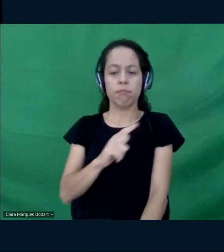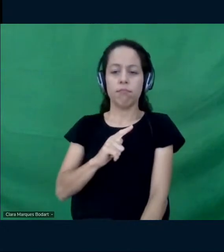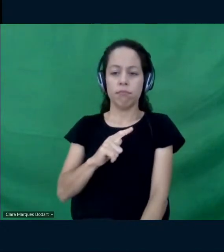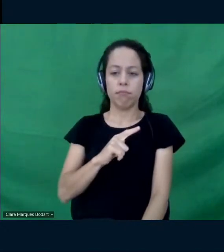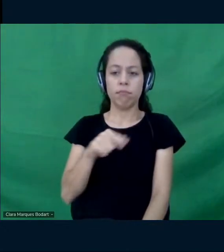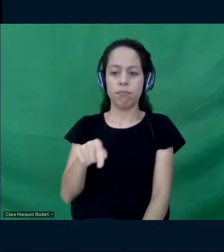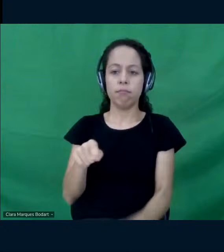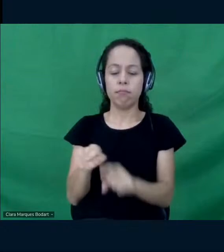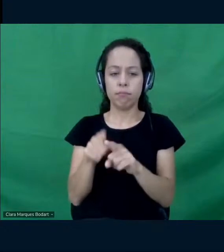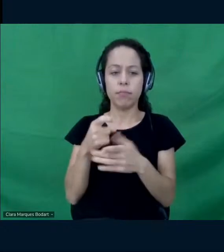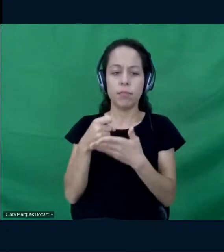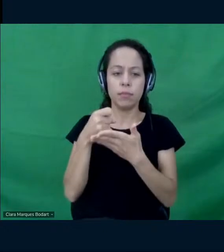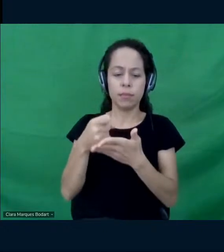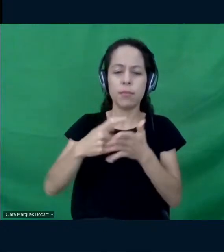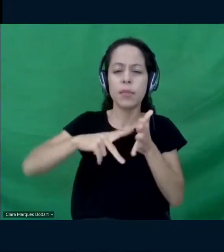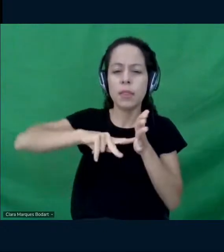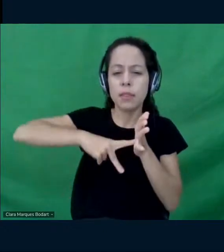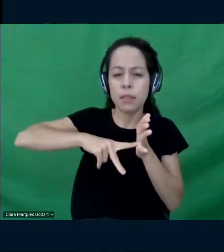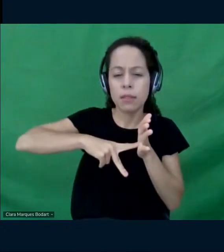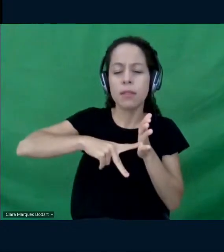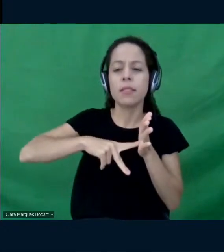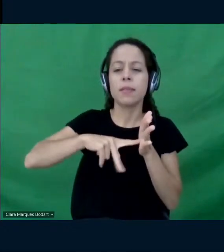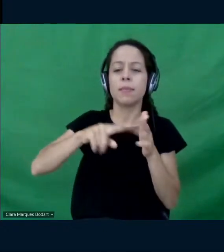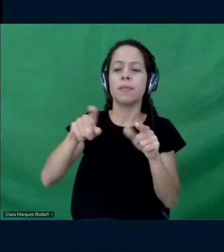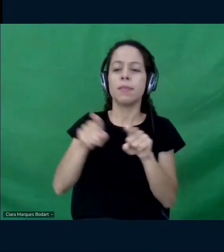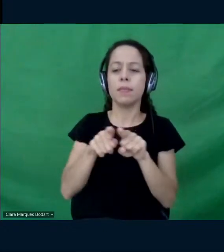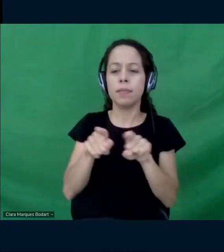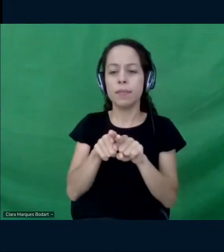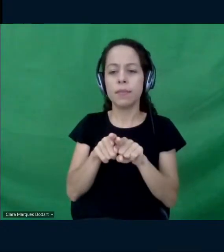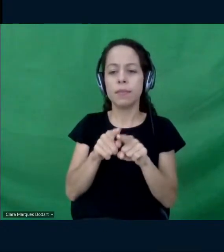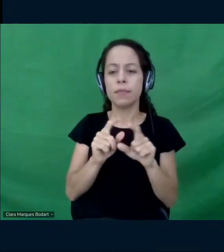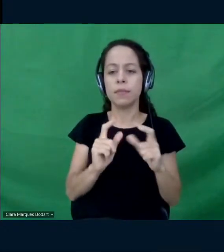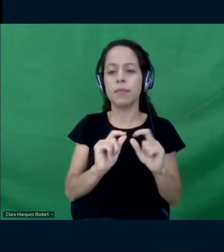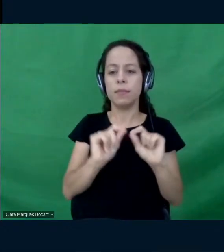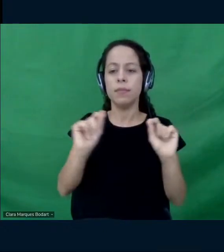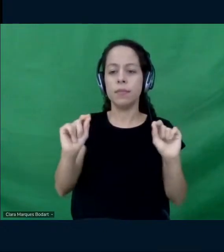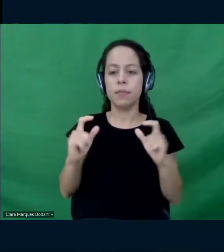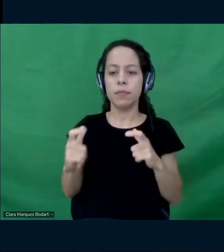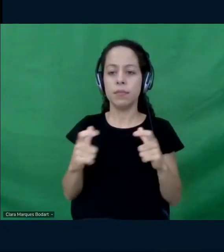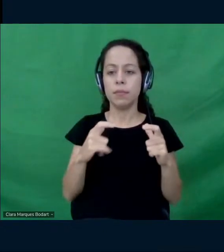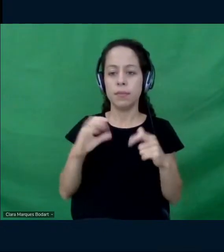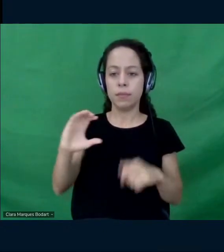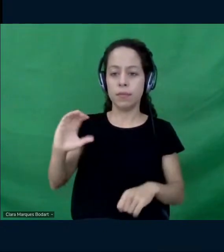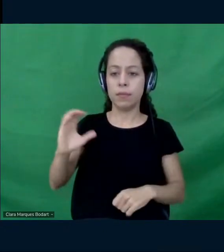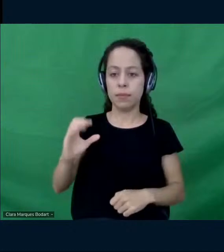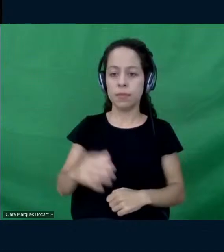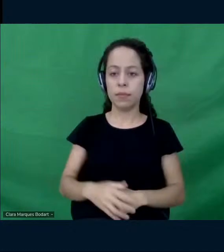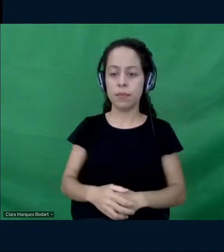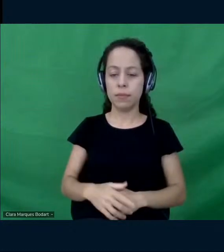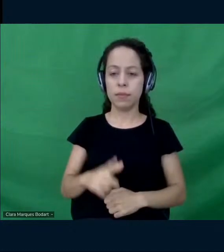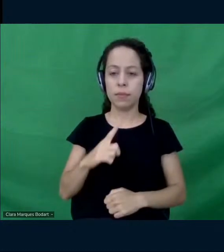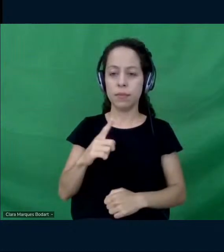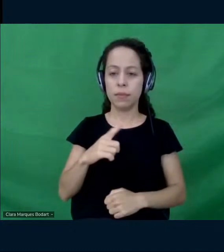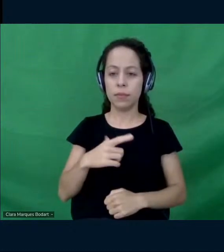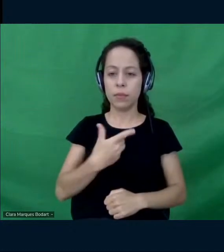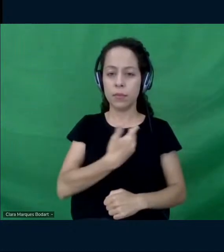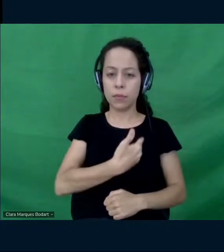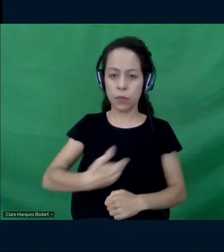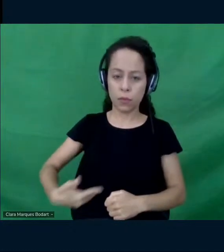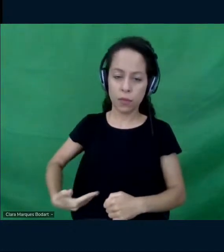de sindicatos, né, de entidades científicas. O governo